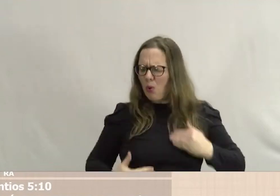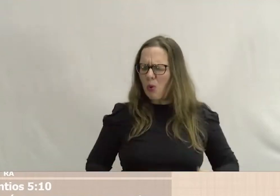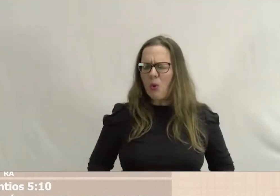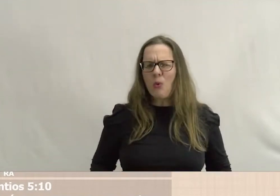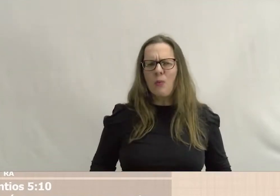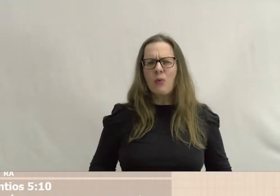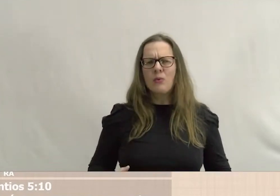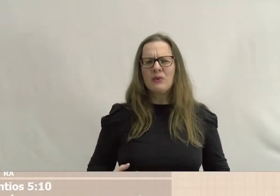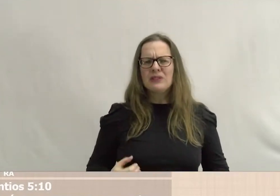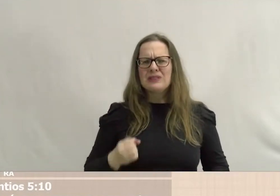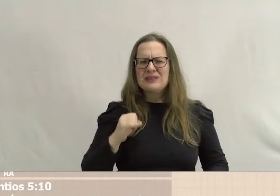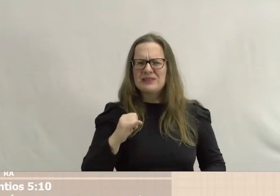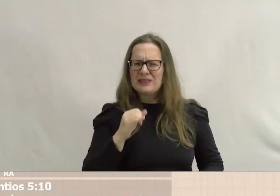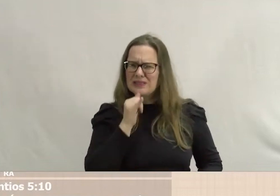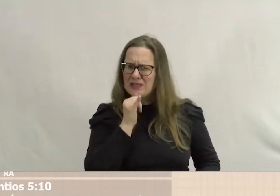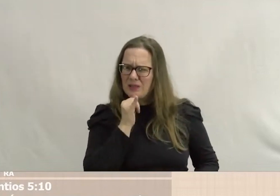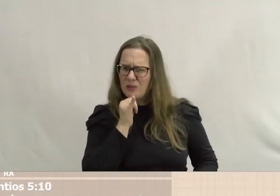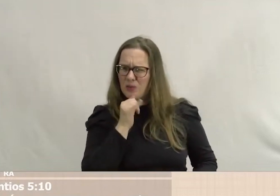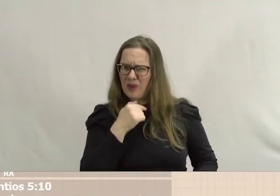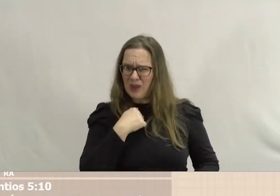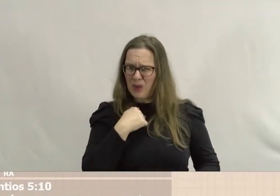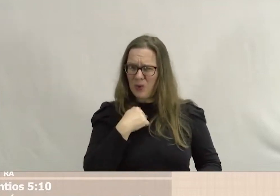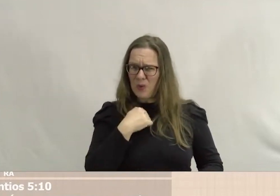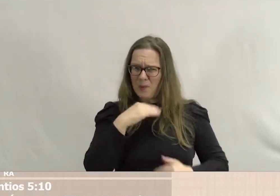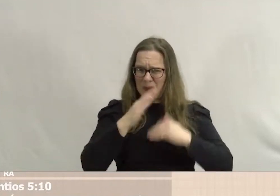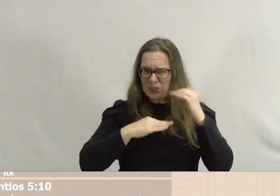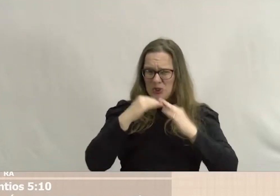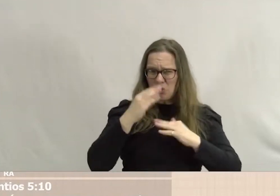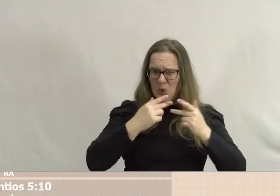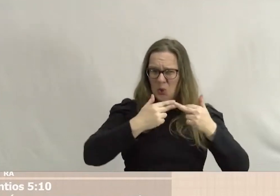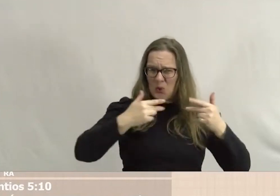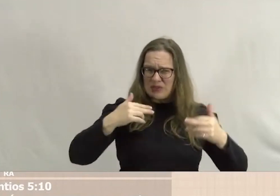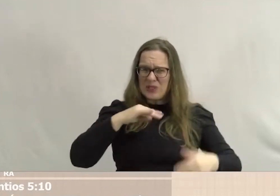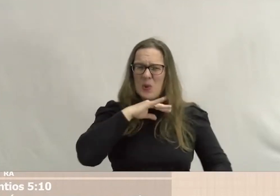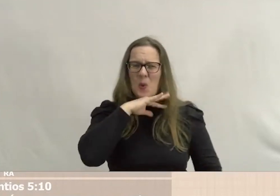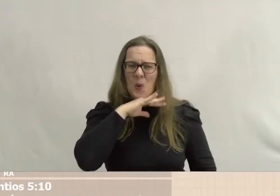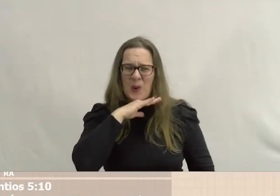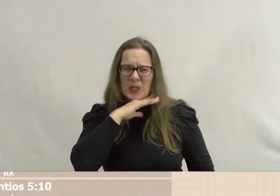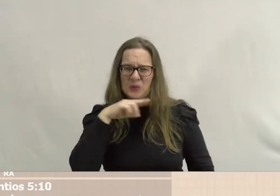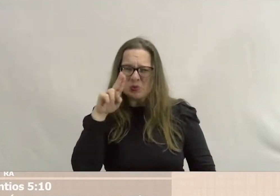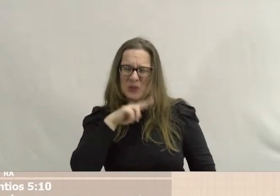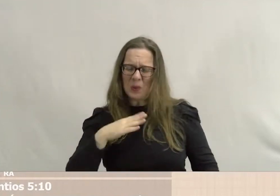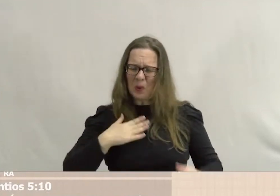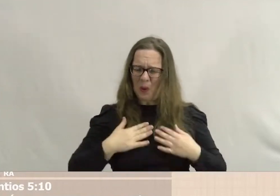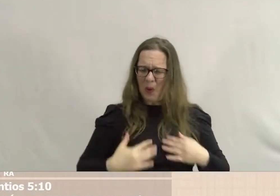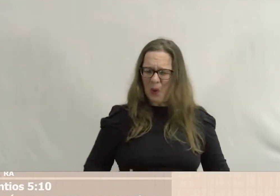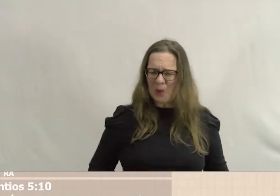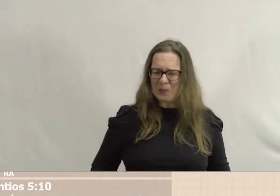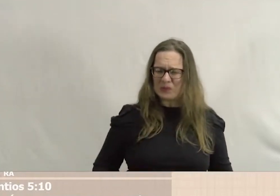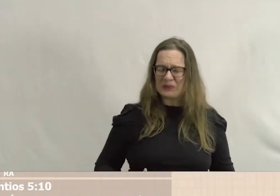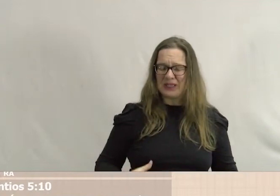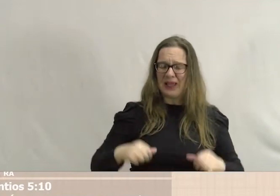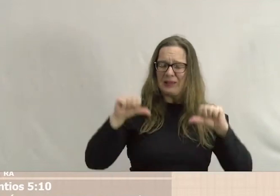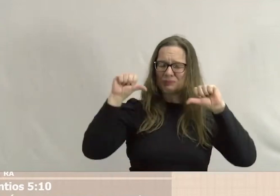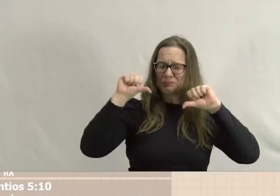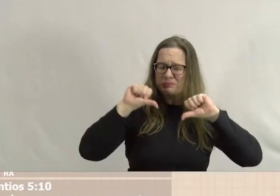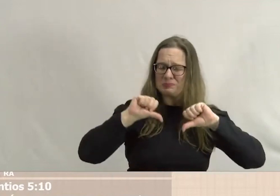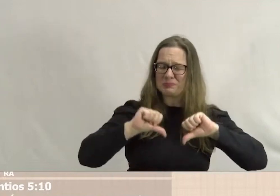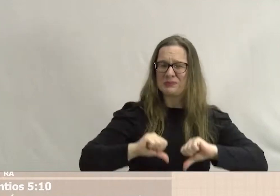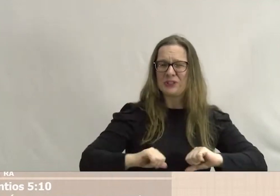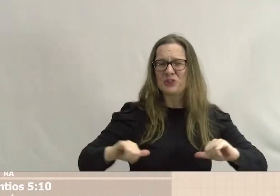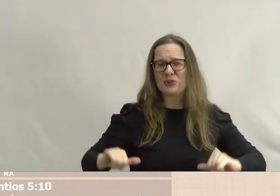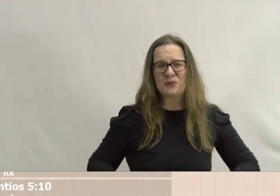para o mal, aí está mal. Se você usar esse corpo para o bem, você receberá o galardão.